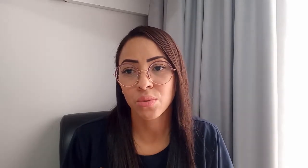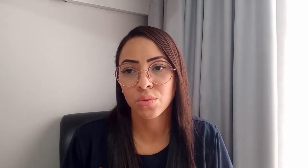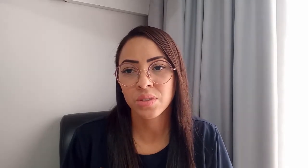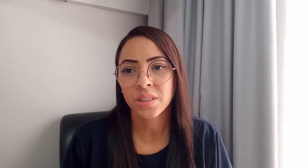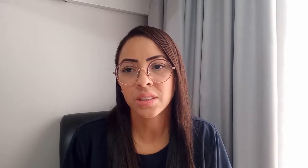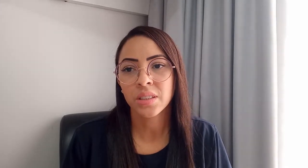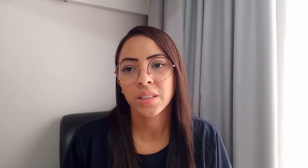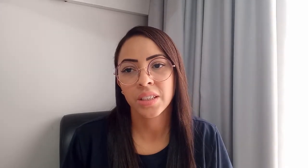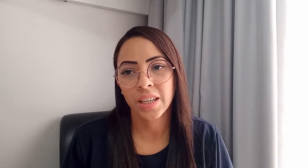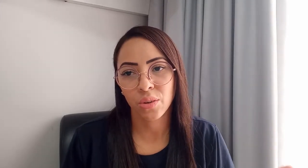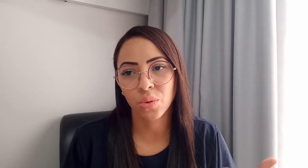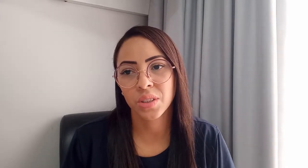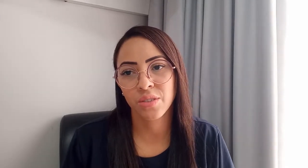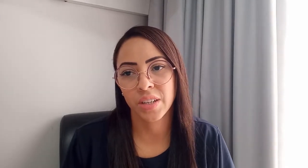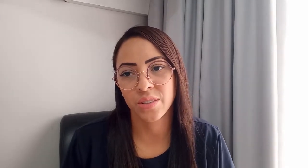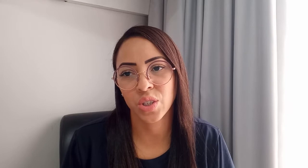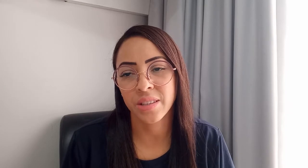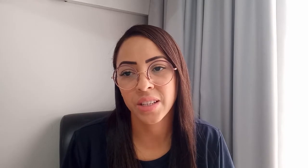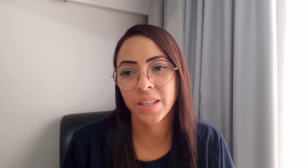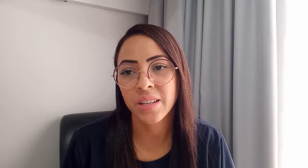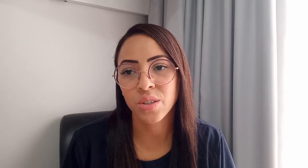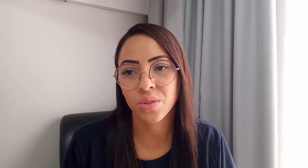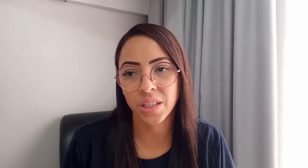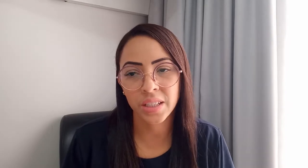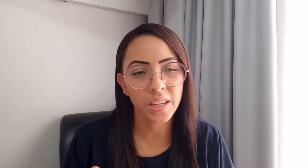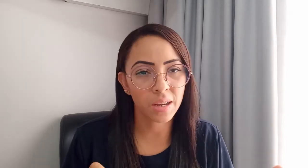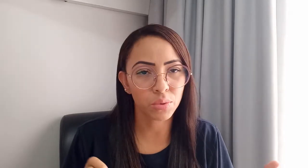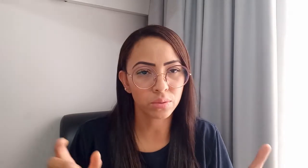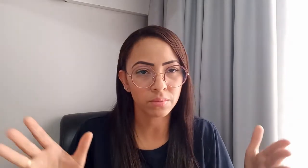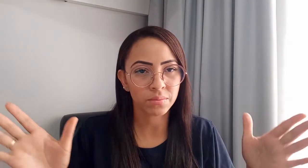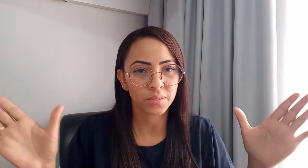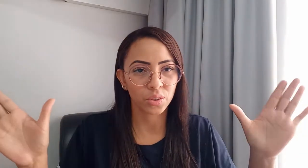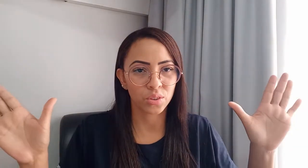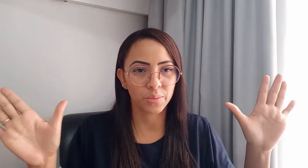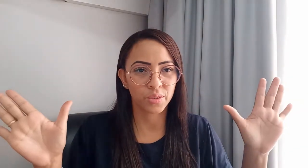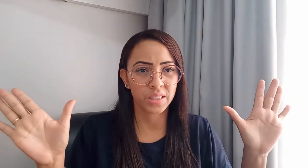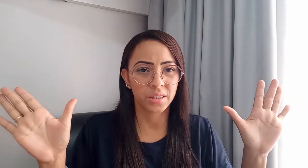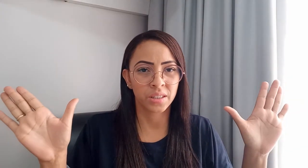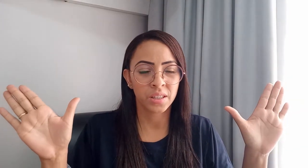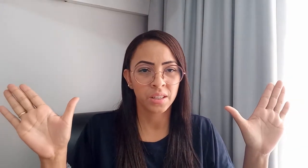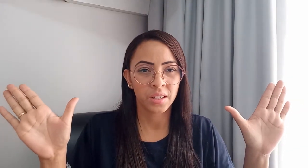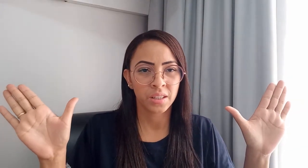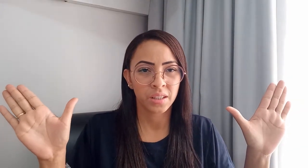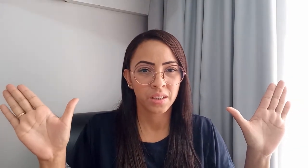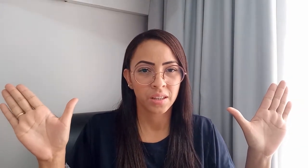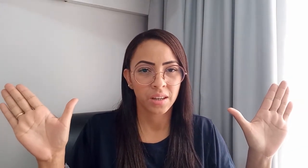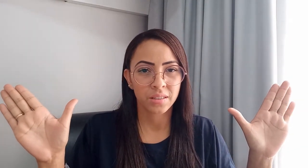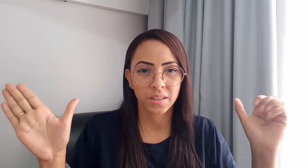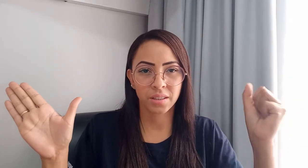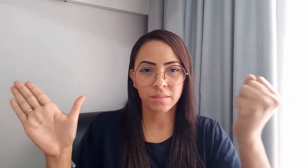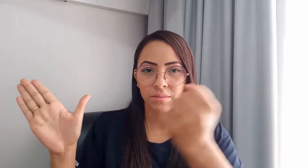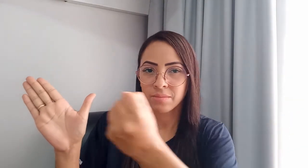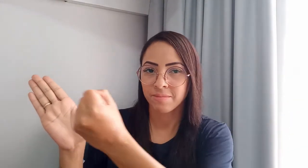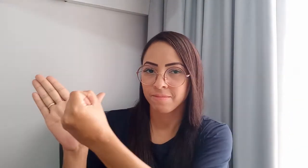cruz, e a outra frase já em seguida é seu sangue derramou. Então nós vamos fazer assim,